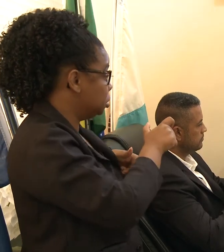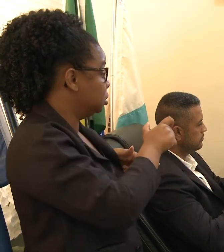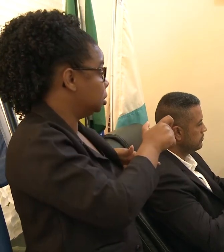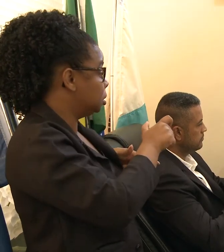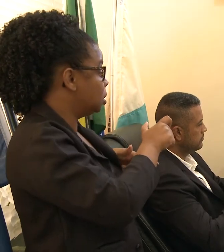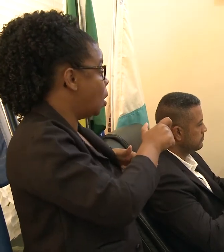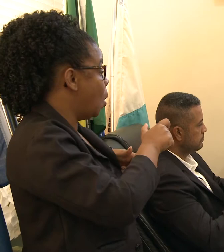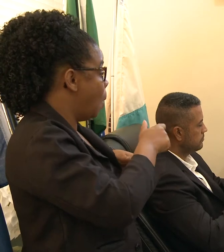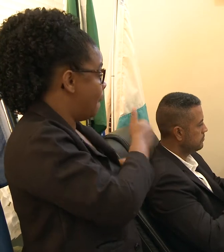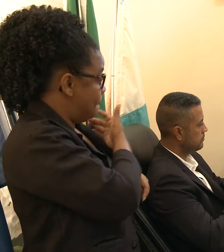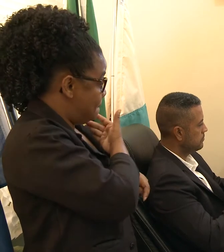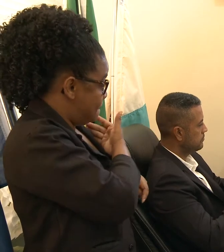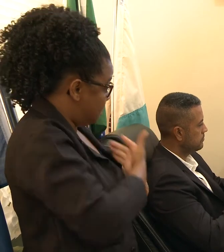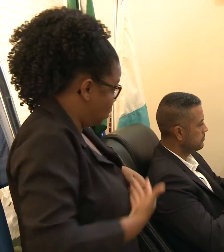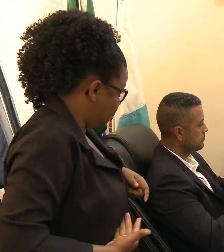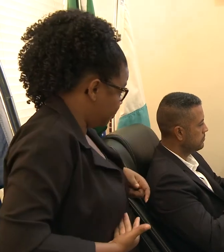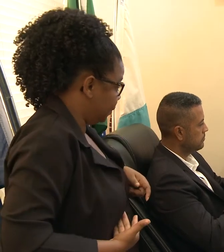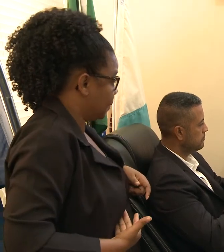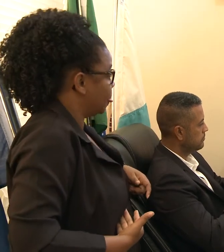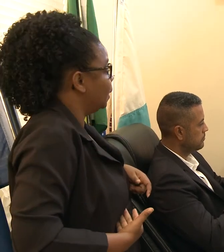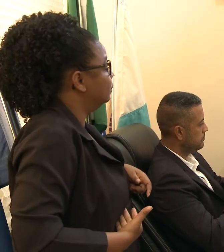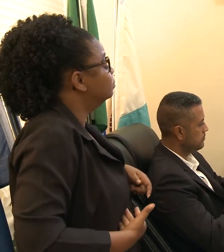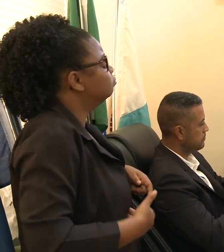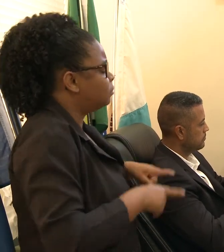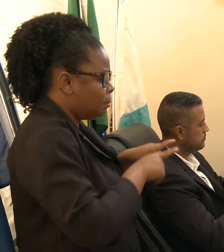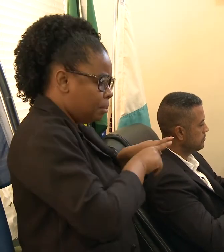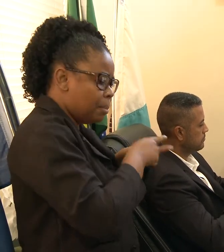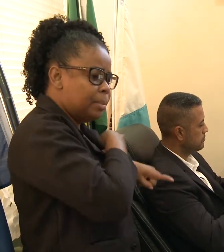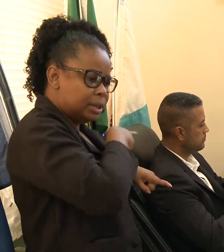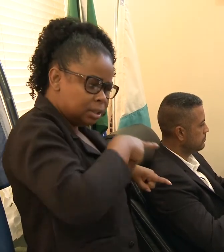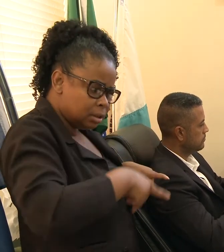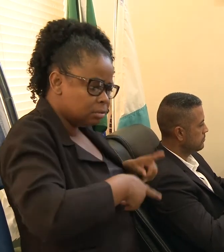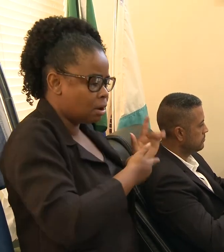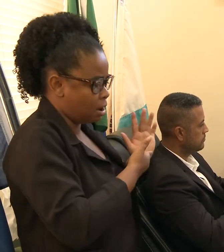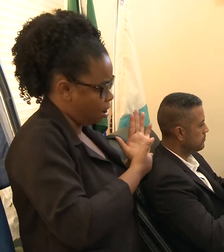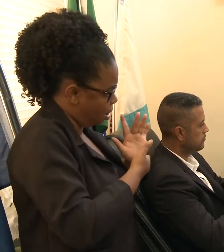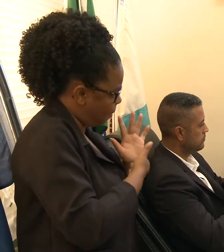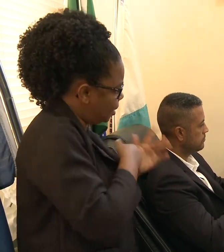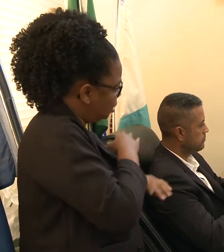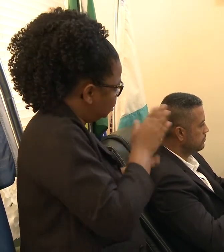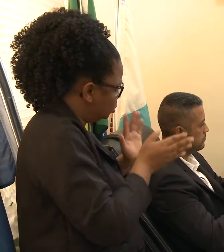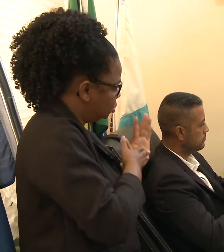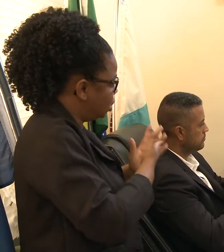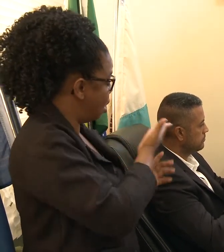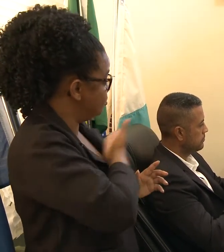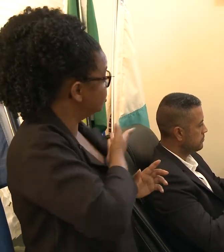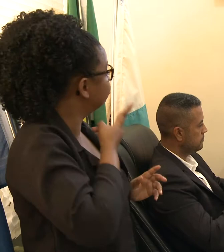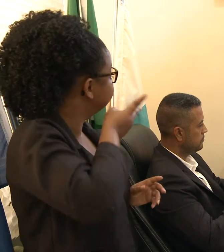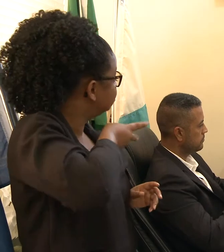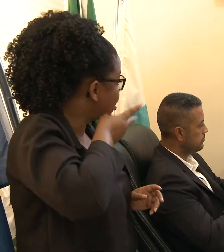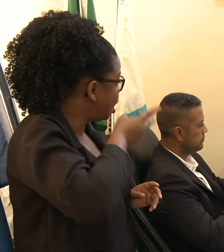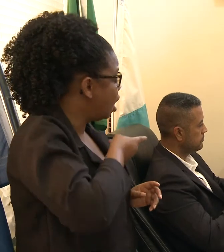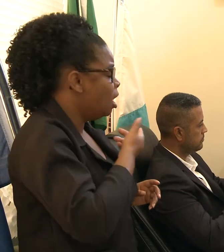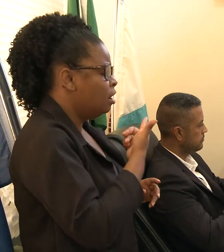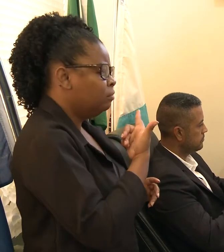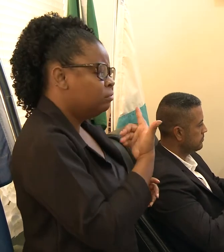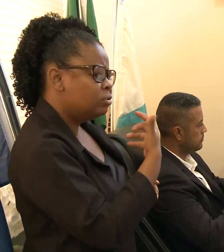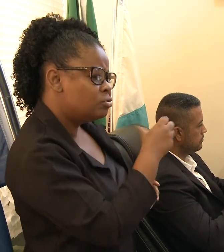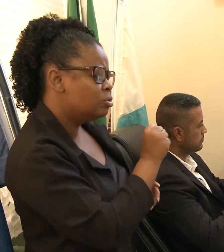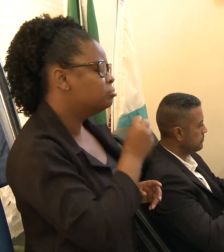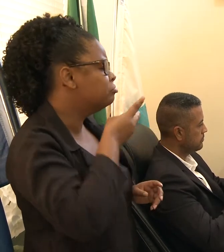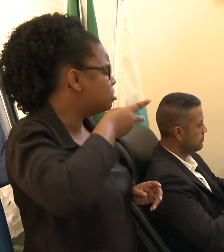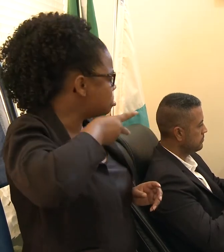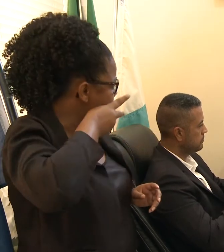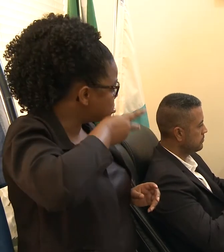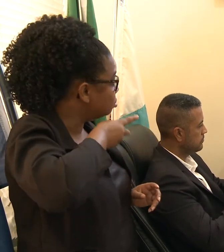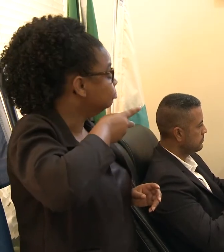pelo presidente desta casa, pelos nossos colegas vereadores, 28 vereadores, que